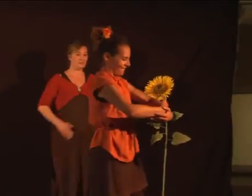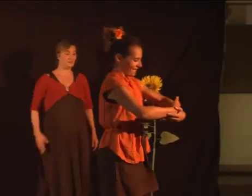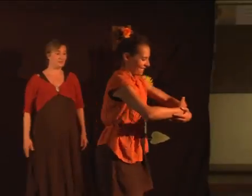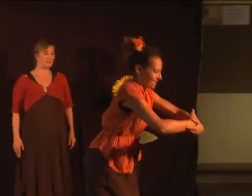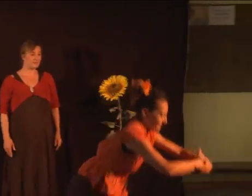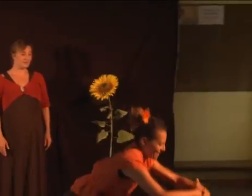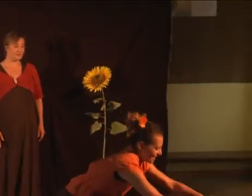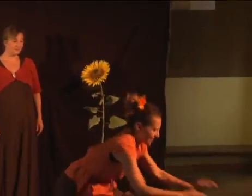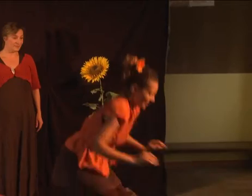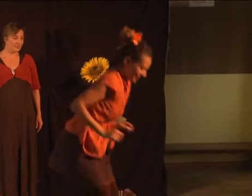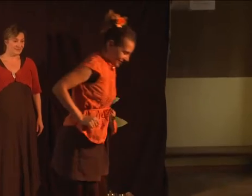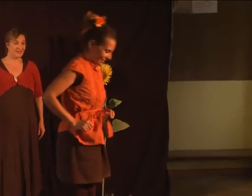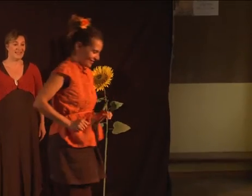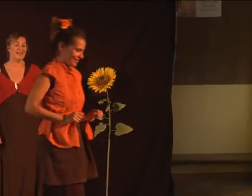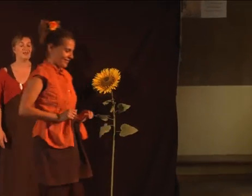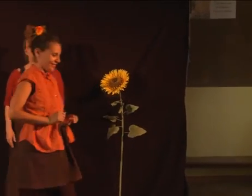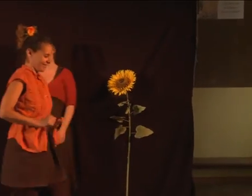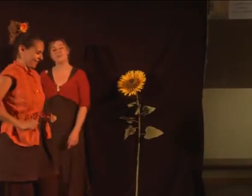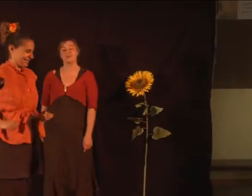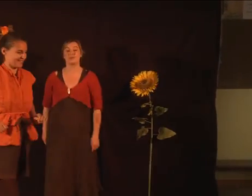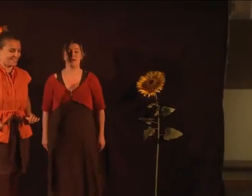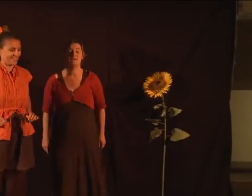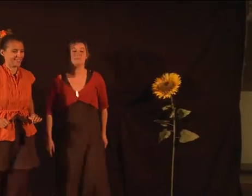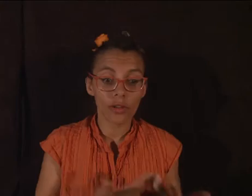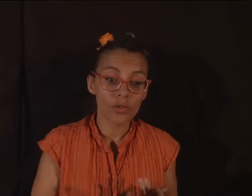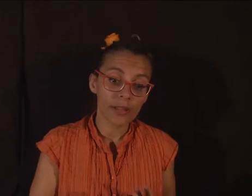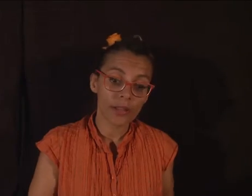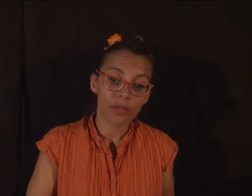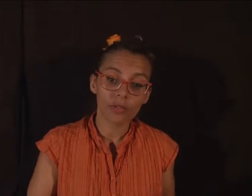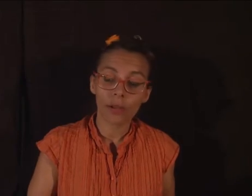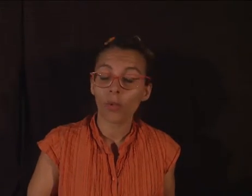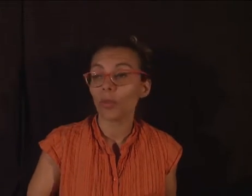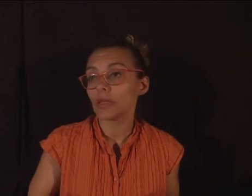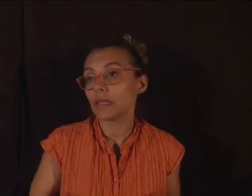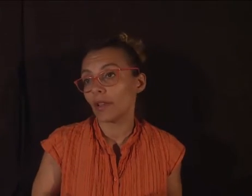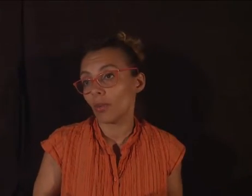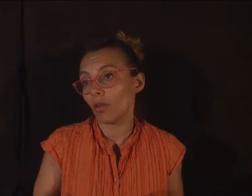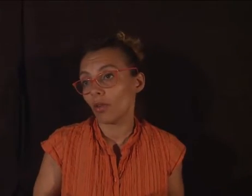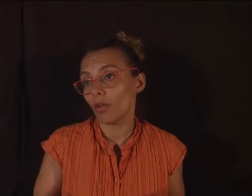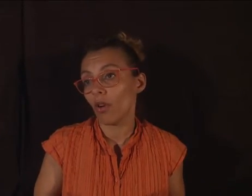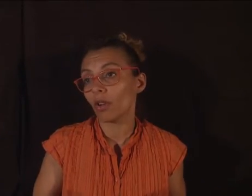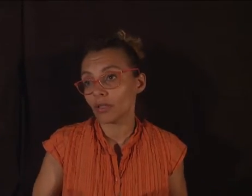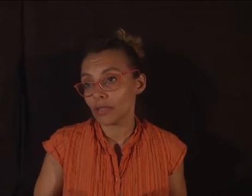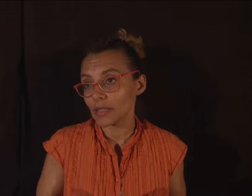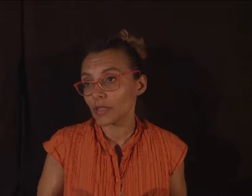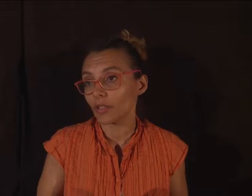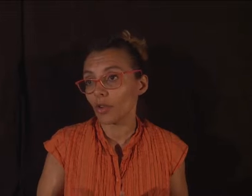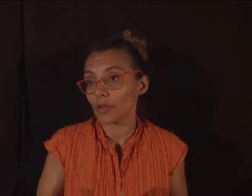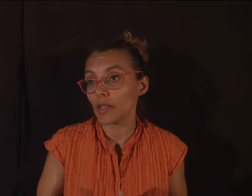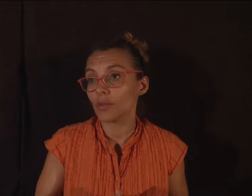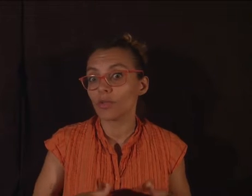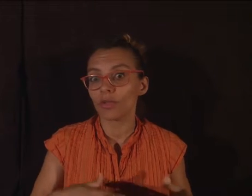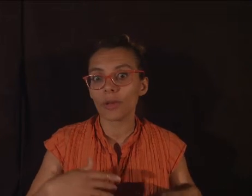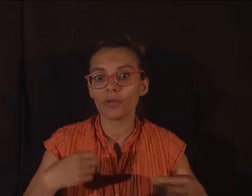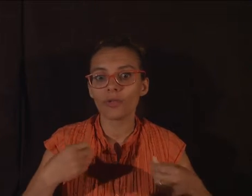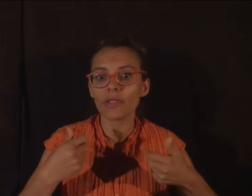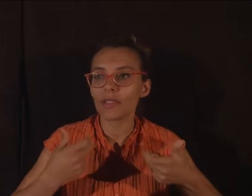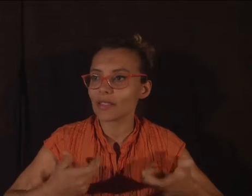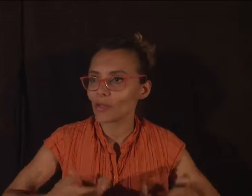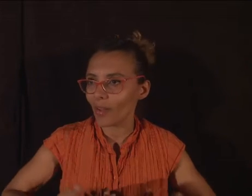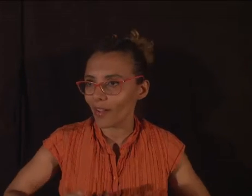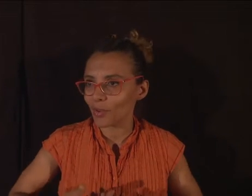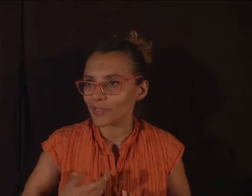troupeau et elle continue son chemin. Le spectacle qu'on va proposer, c'est vraiment en langue des signes française, puisque du